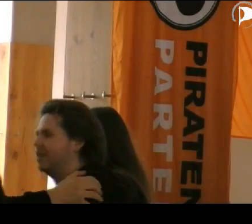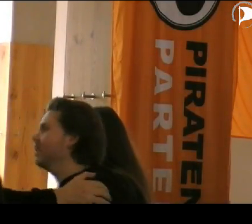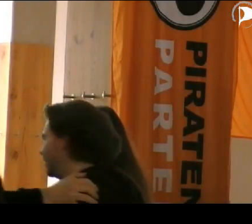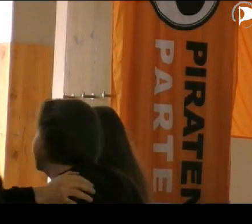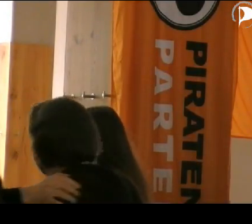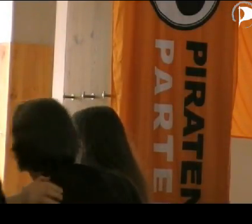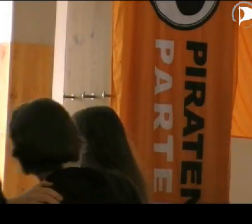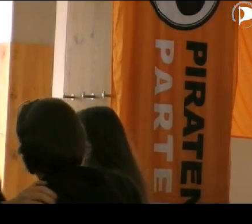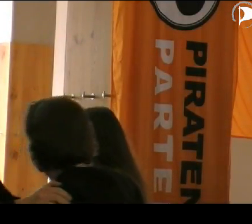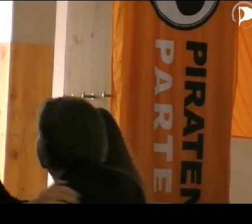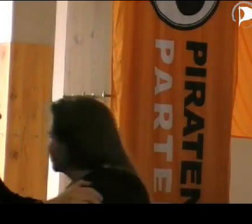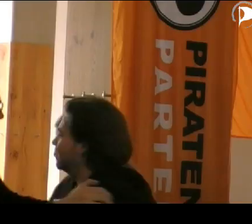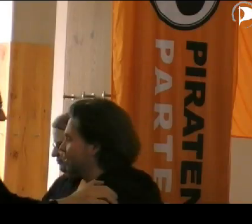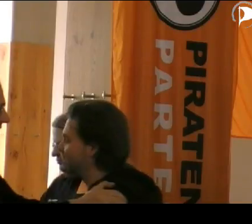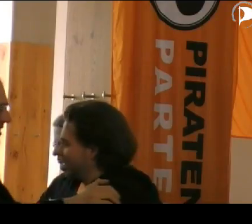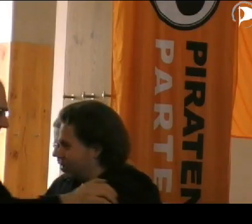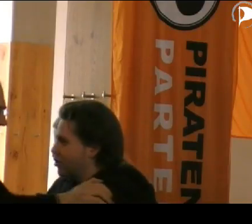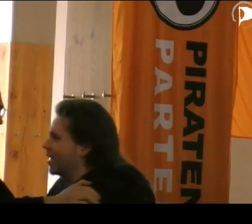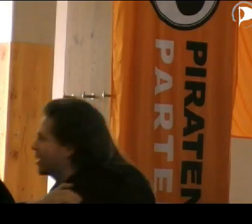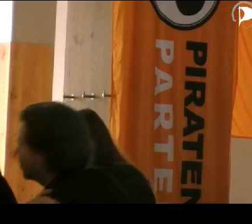das war beim essen ich habe hier keine